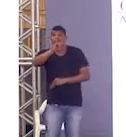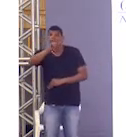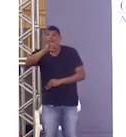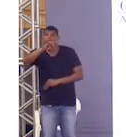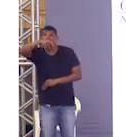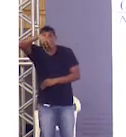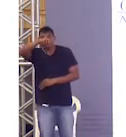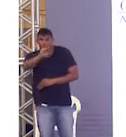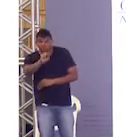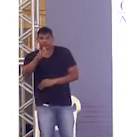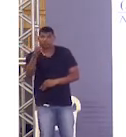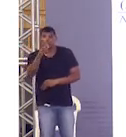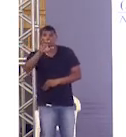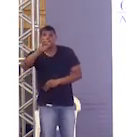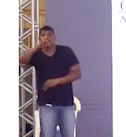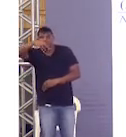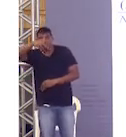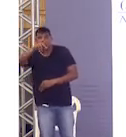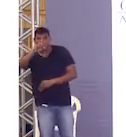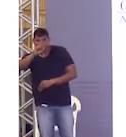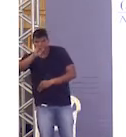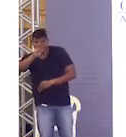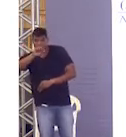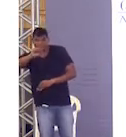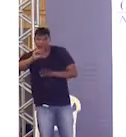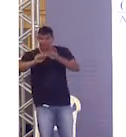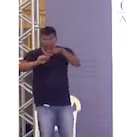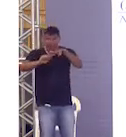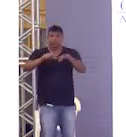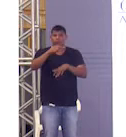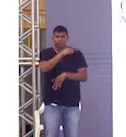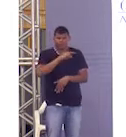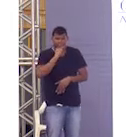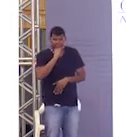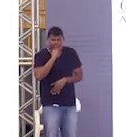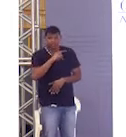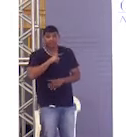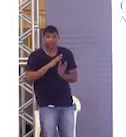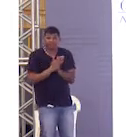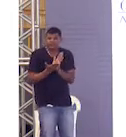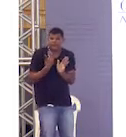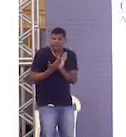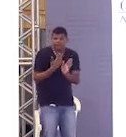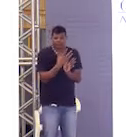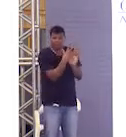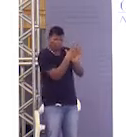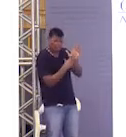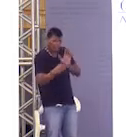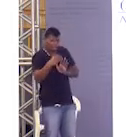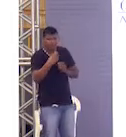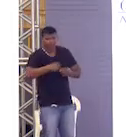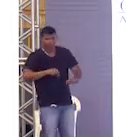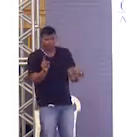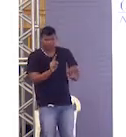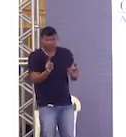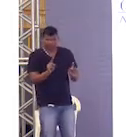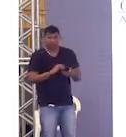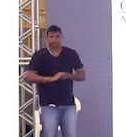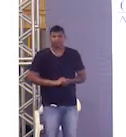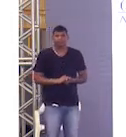Ninguém precisa copiar nada, porque está tudo aí, viu? Agora, quando é que a dízima é composta? Olha